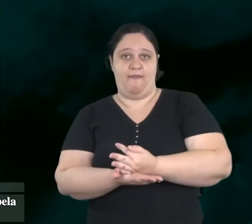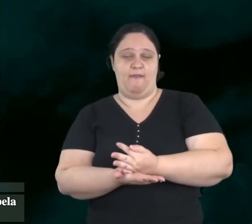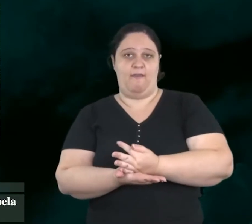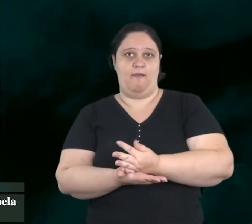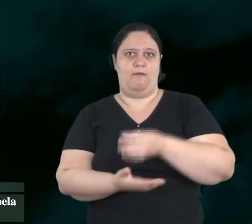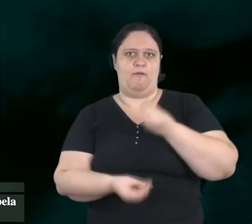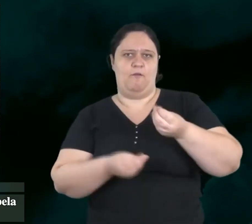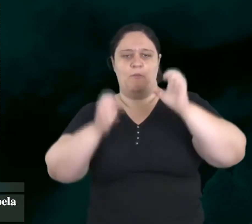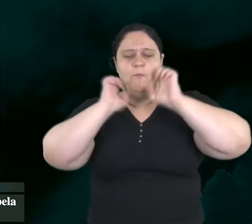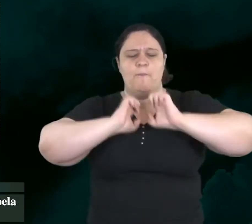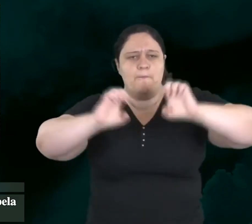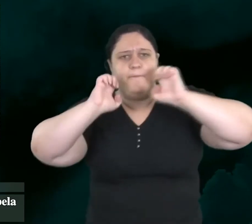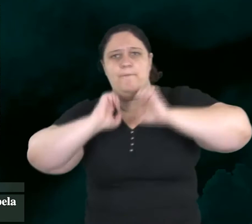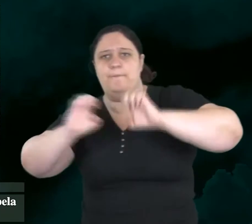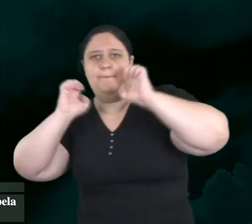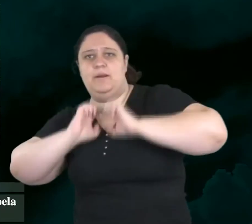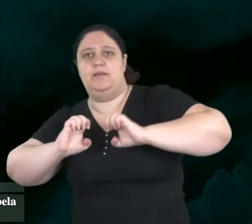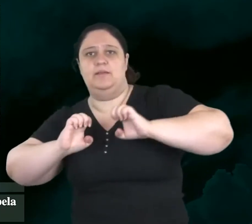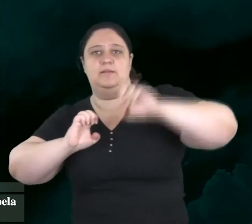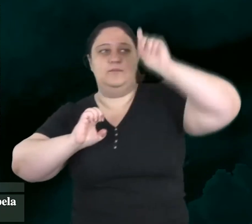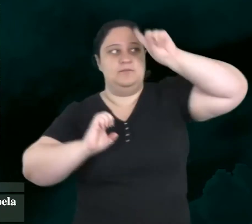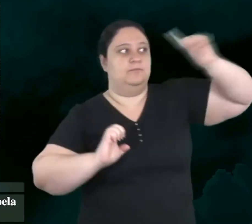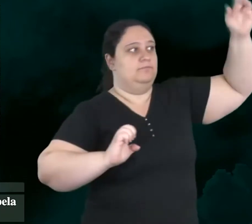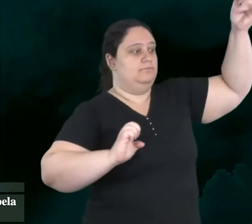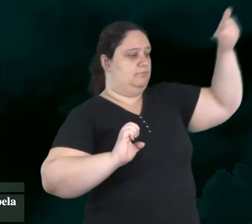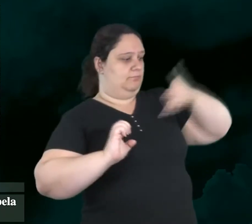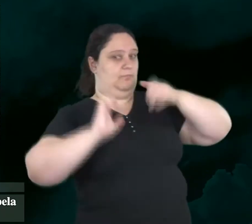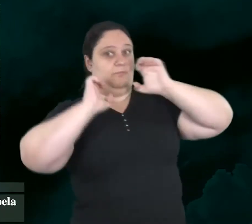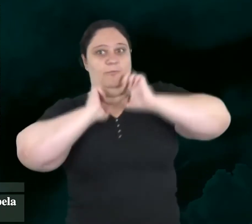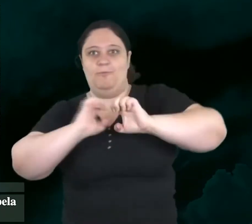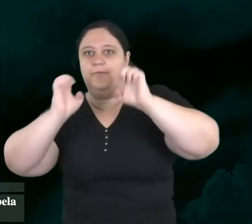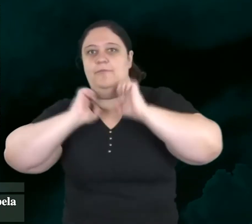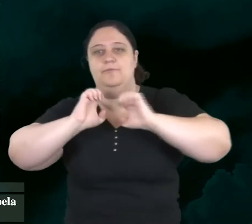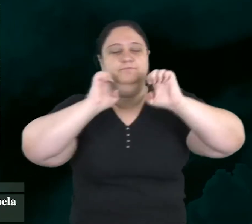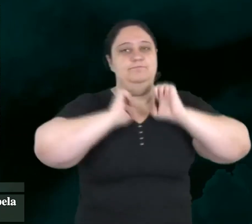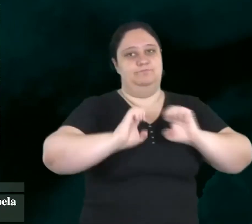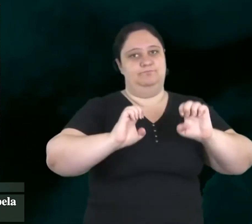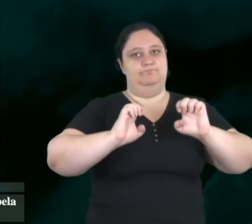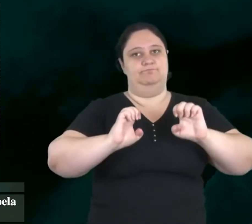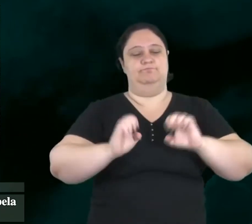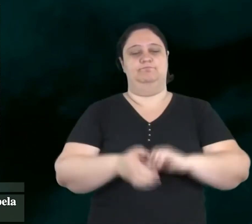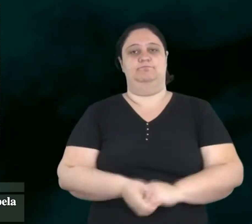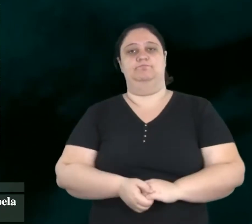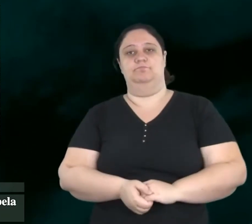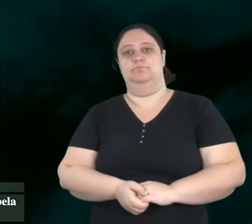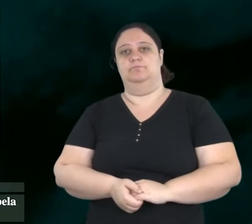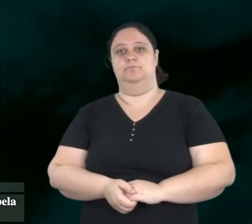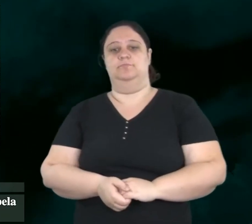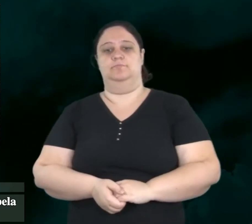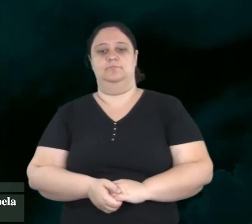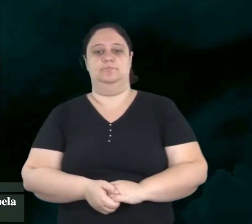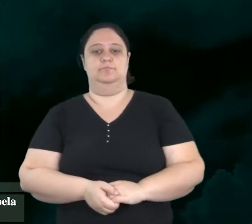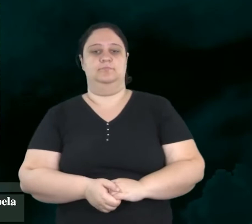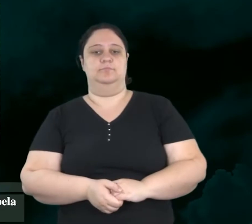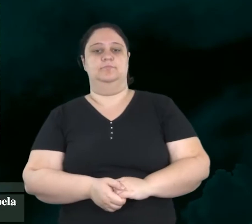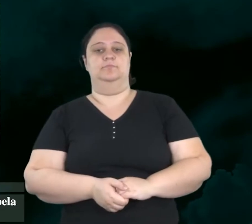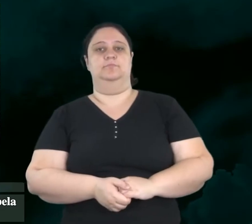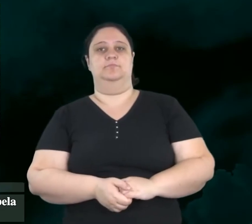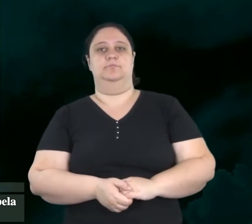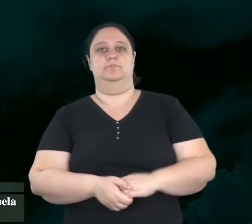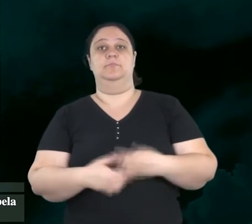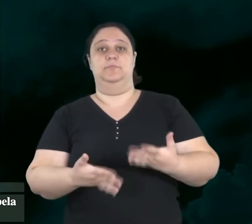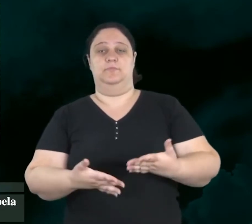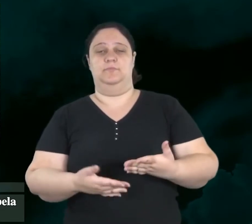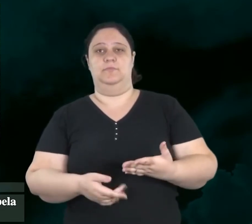e a pregação pela palavra de Cristo. Essa palavra pregação é melhor traduzir para